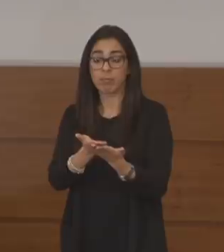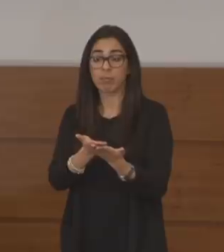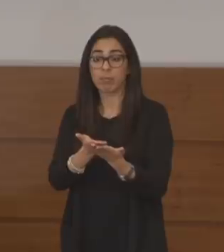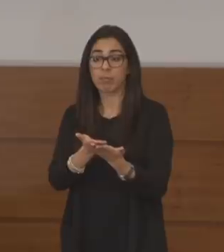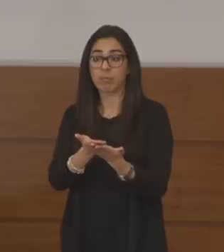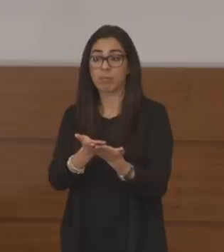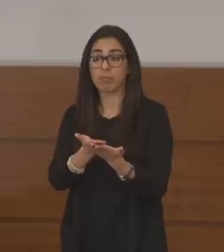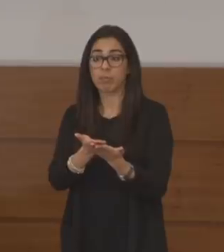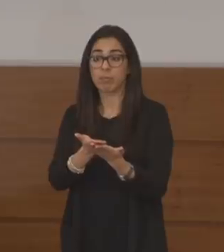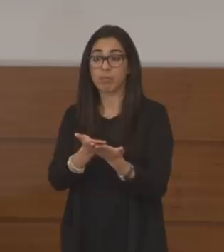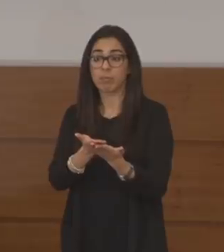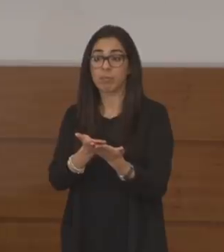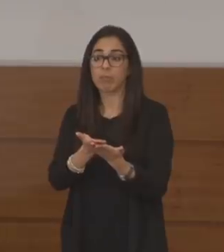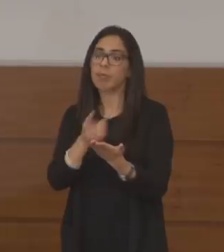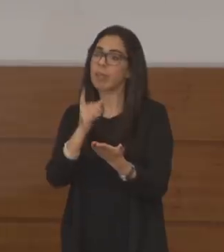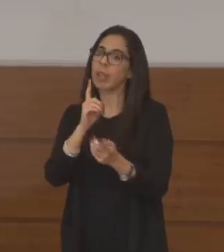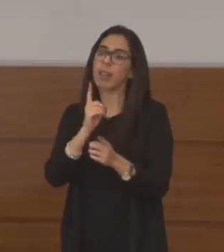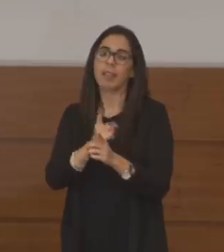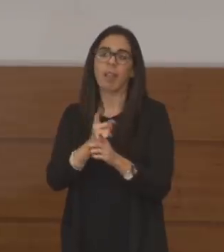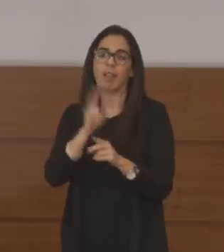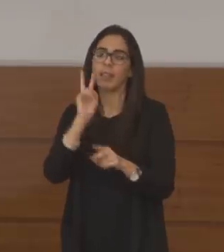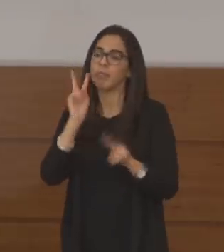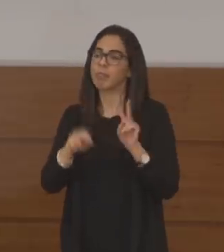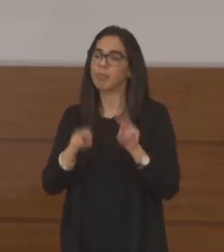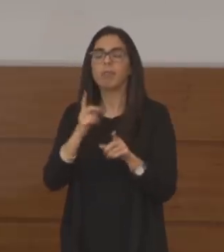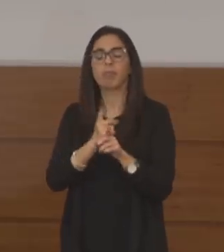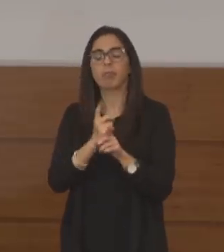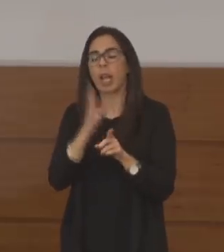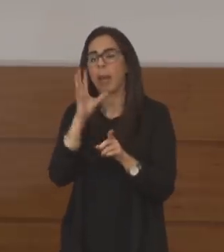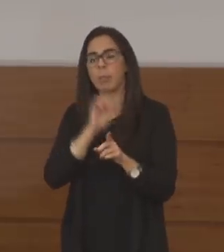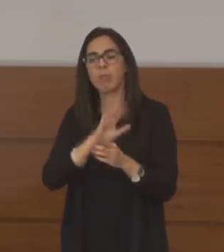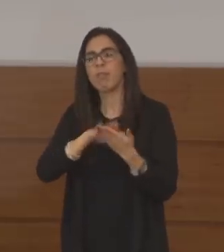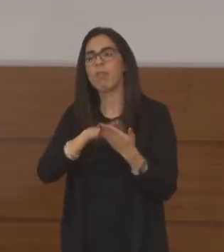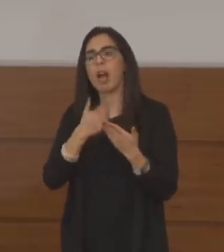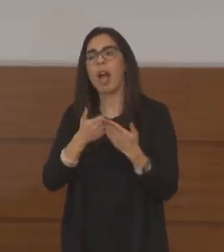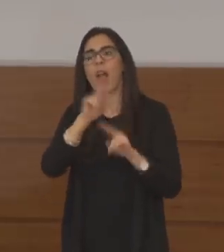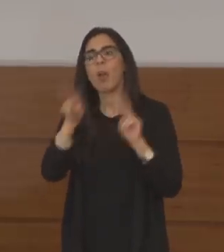comunque sbagliata considerata e valutata